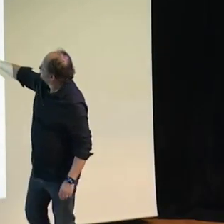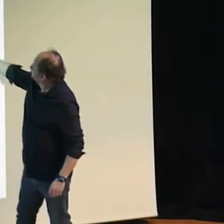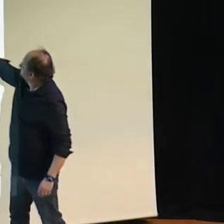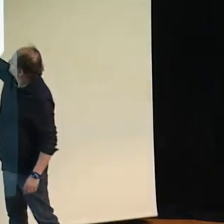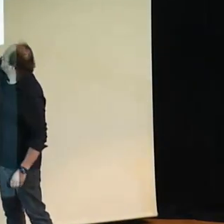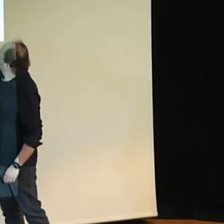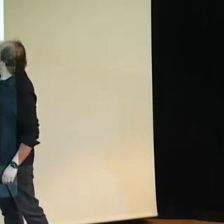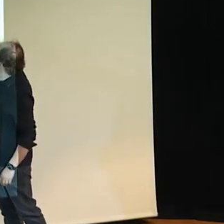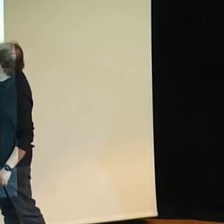est...